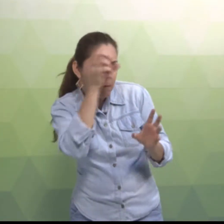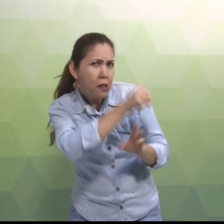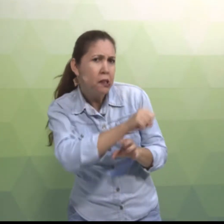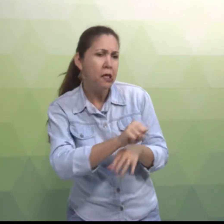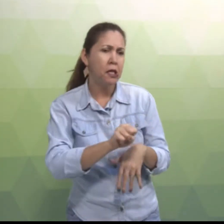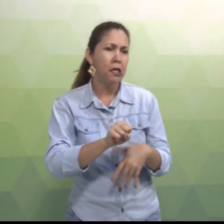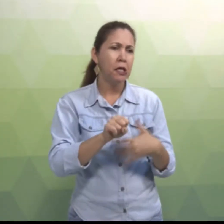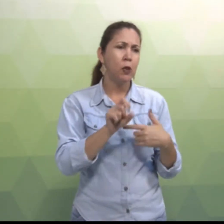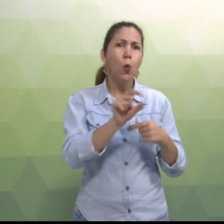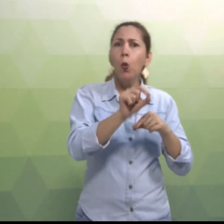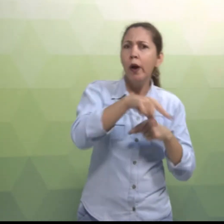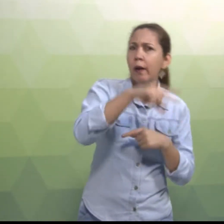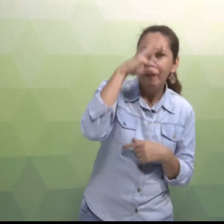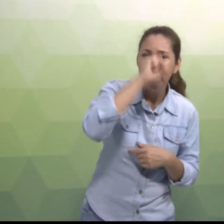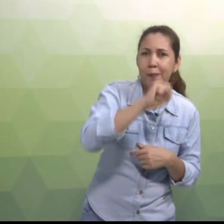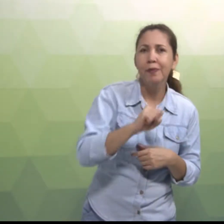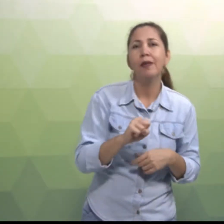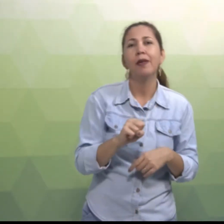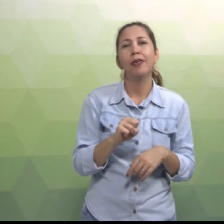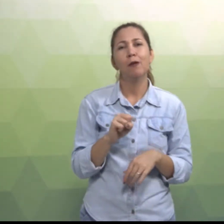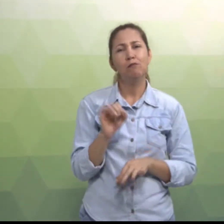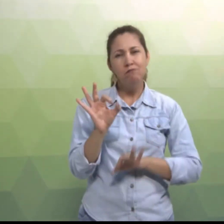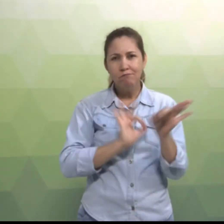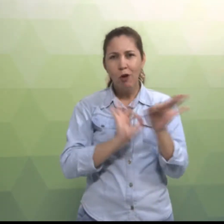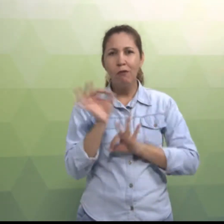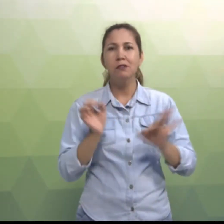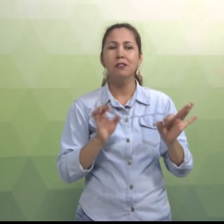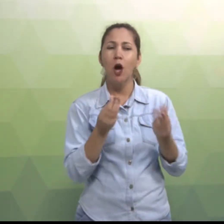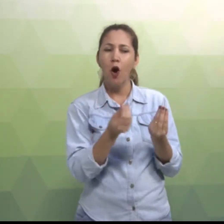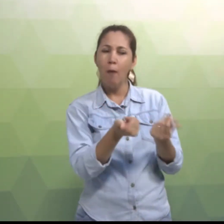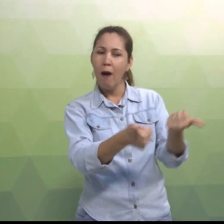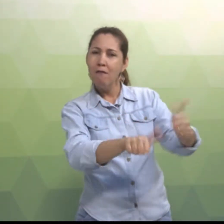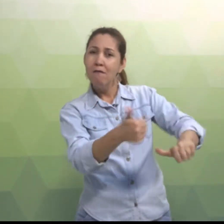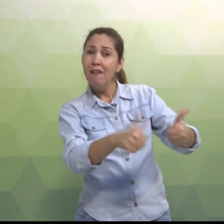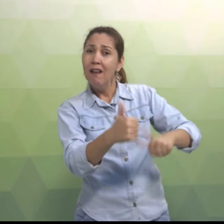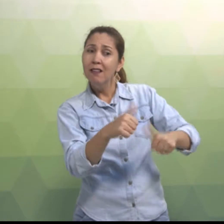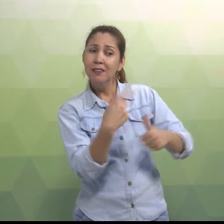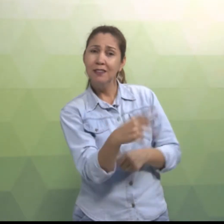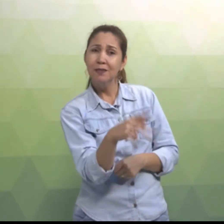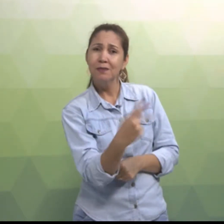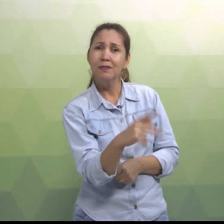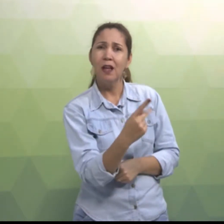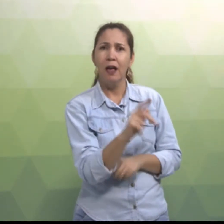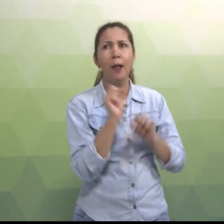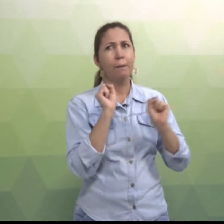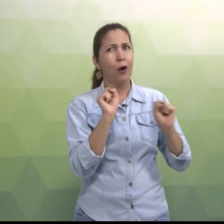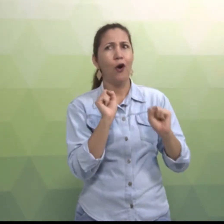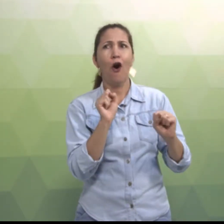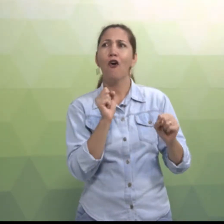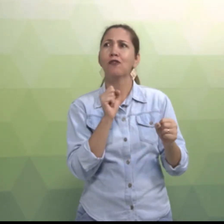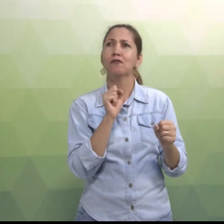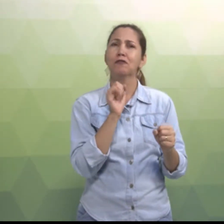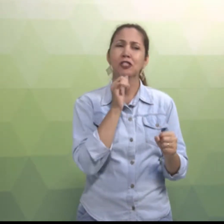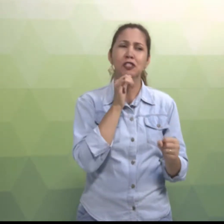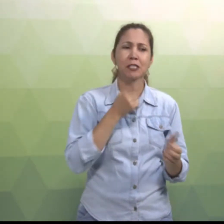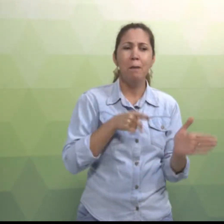como avaliar esse aluno, se ele aprendeu, o que ele aprendeu. Então, devemos preparar essa avaliação para